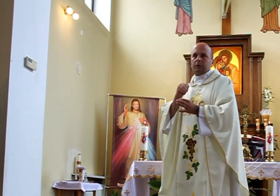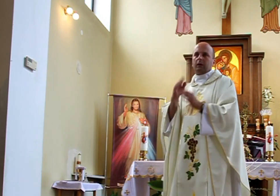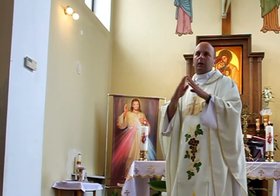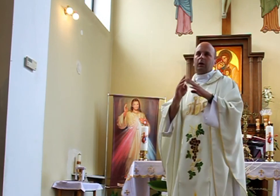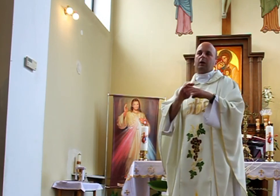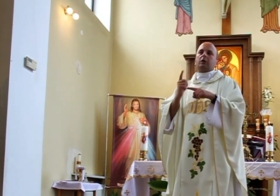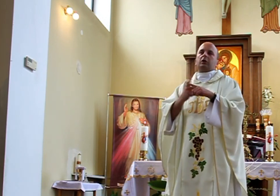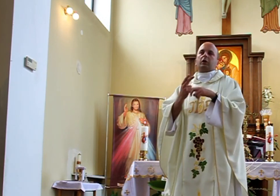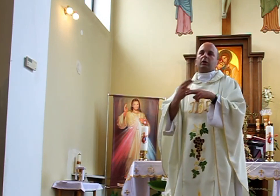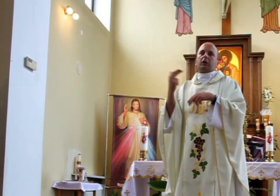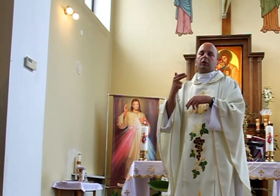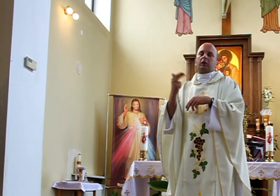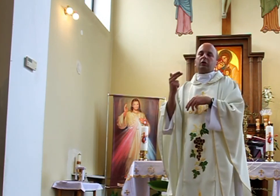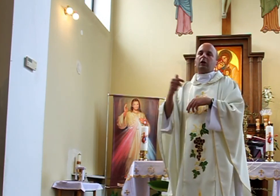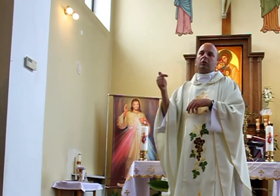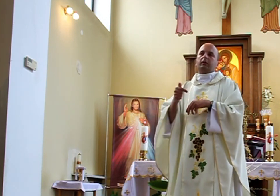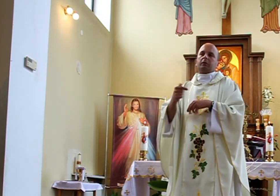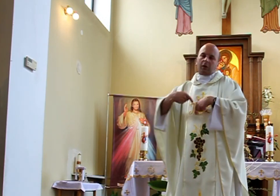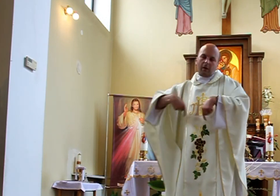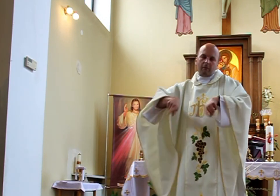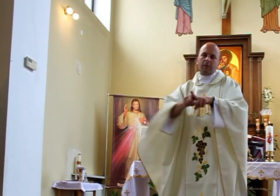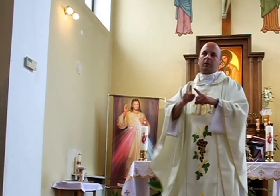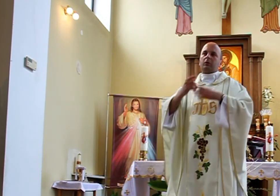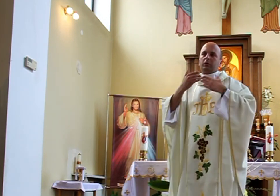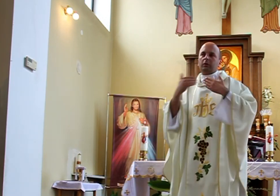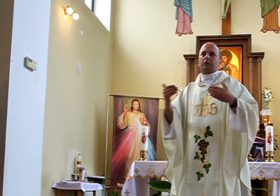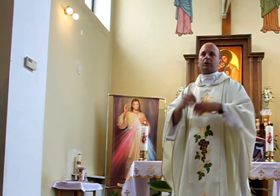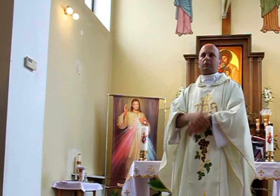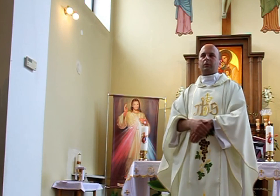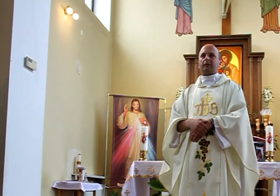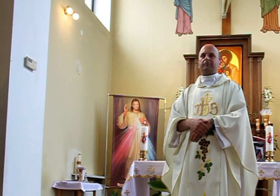Święta, niedzielny obowiązek wypełnił. Dziękuję.